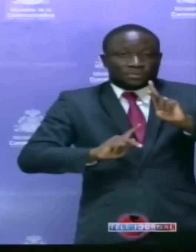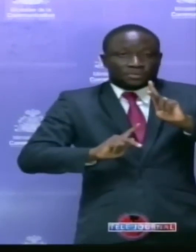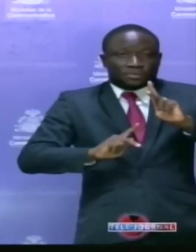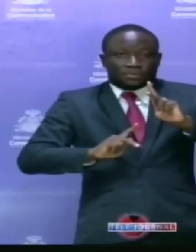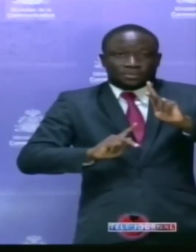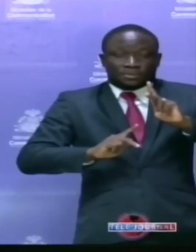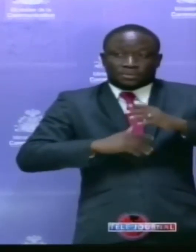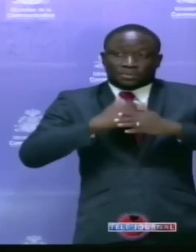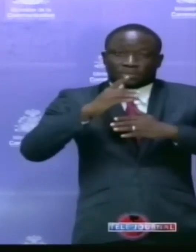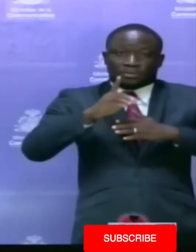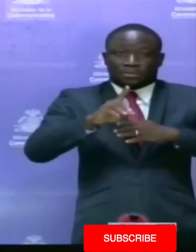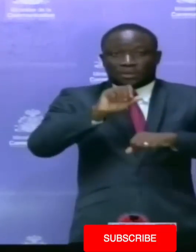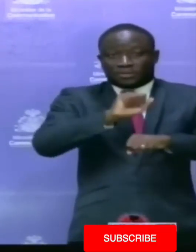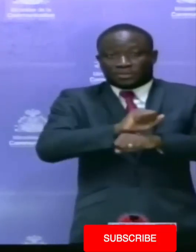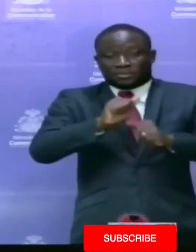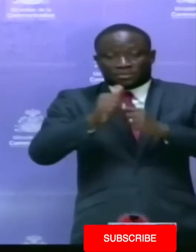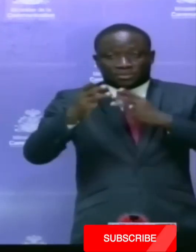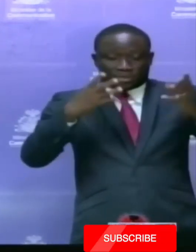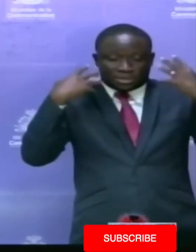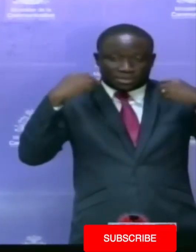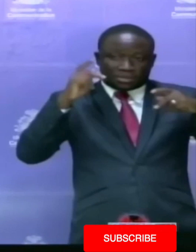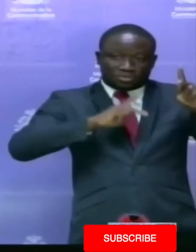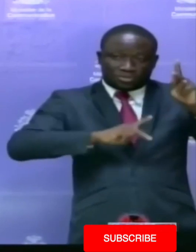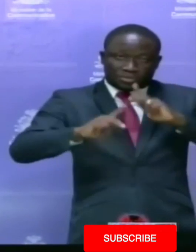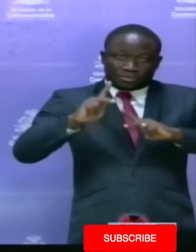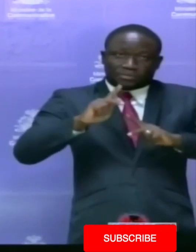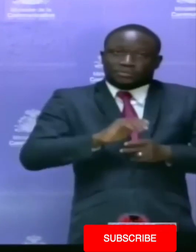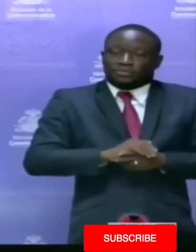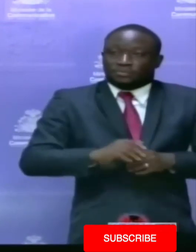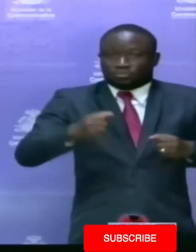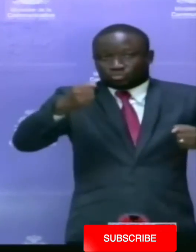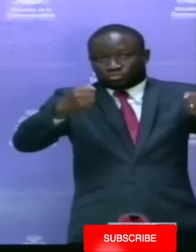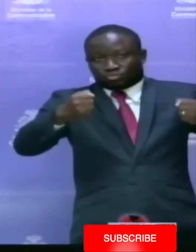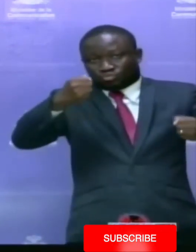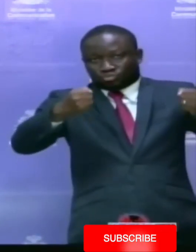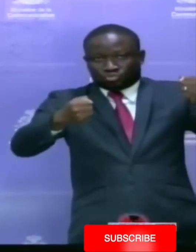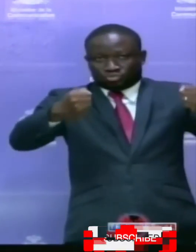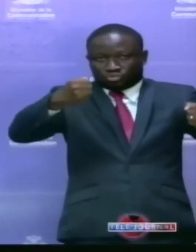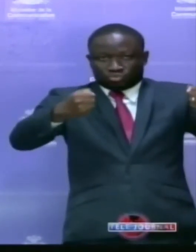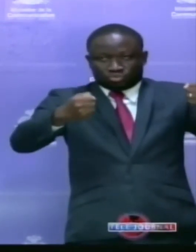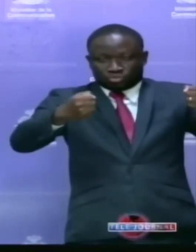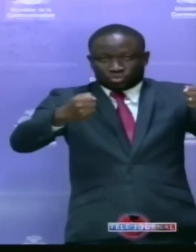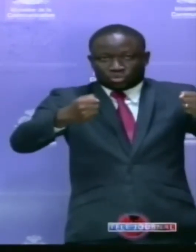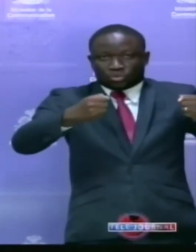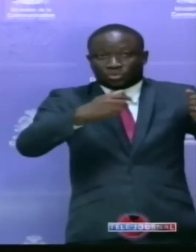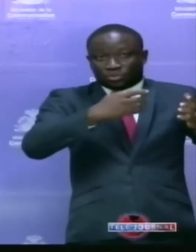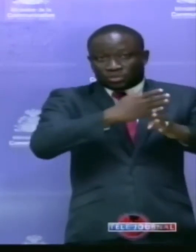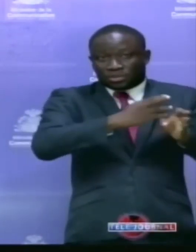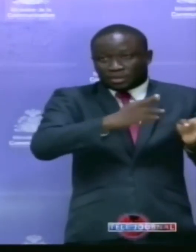après dit l'État, il a fait travail à ministère de la santé publique. Camion, tout déjà